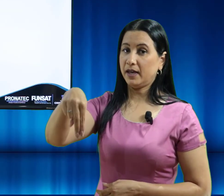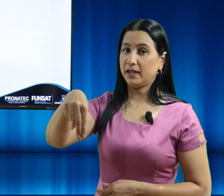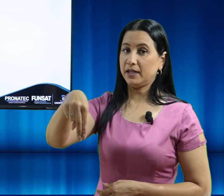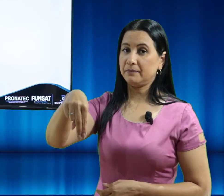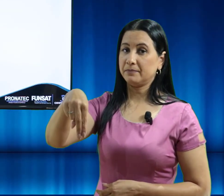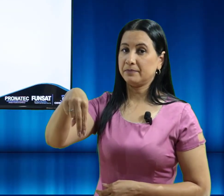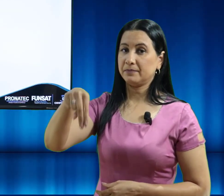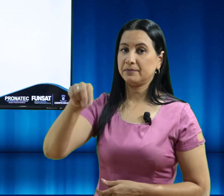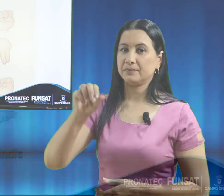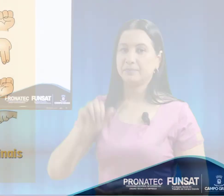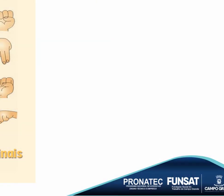N.